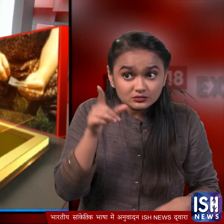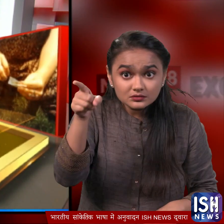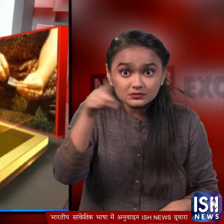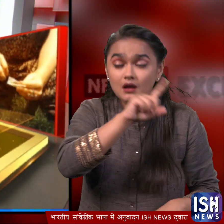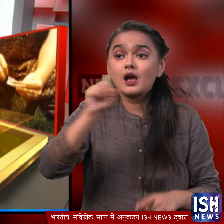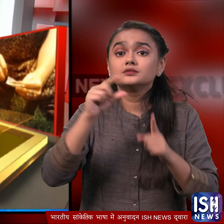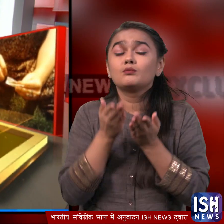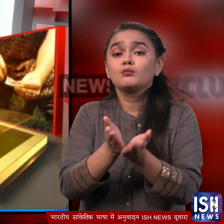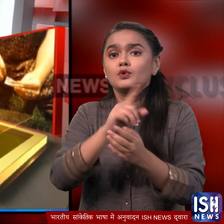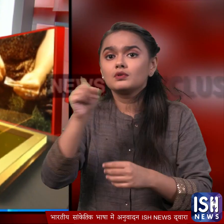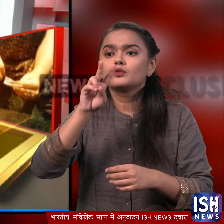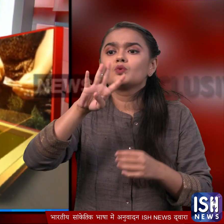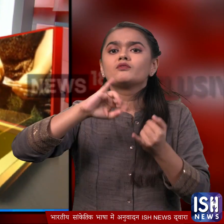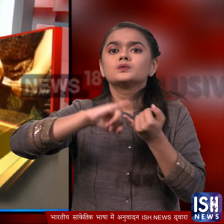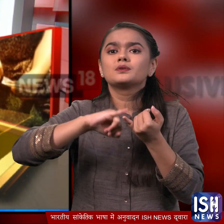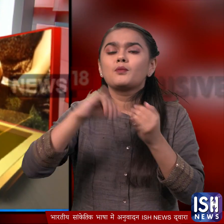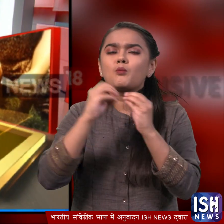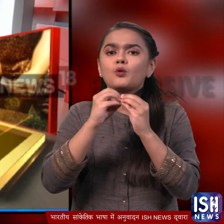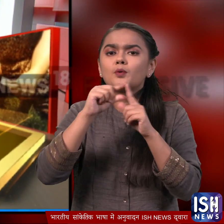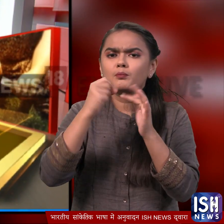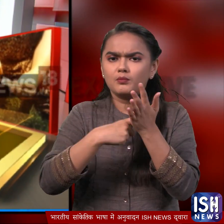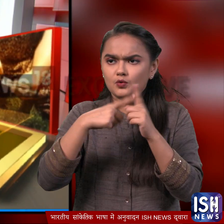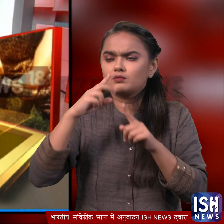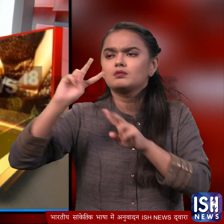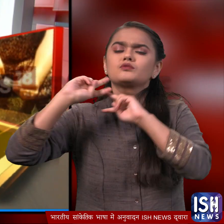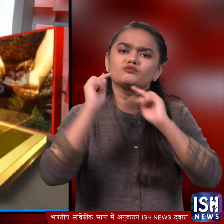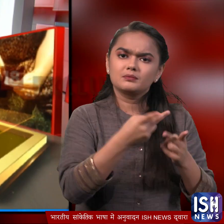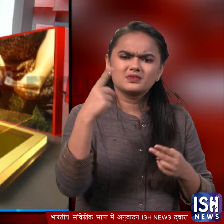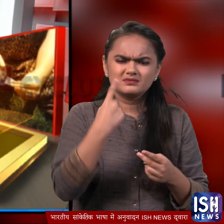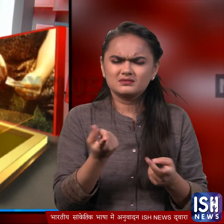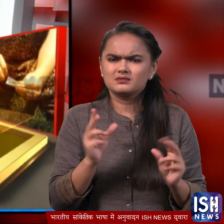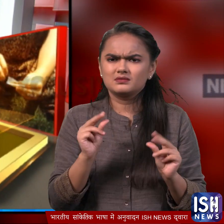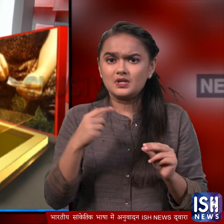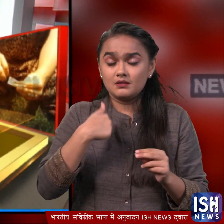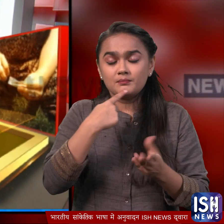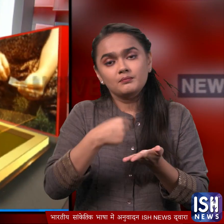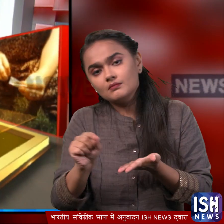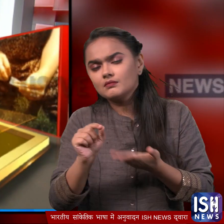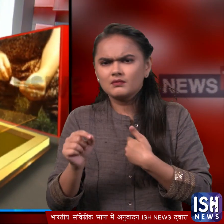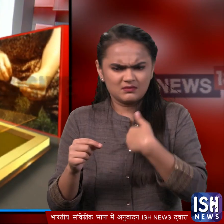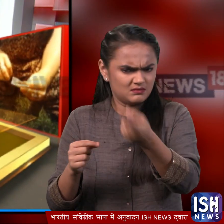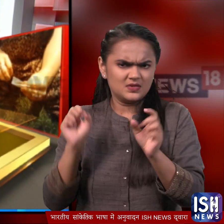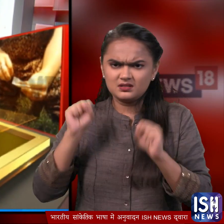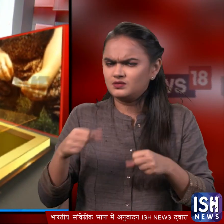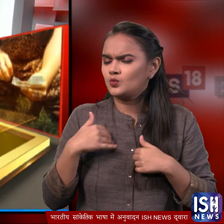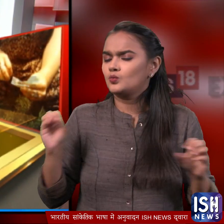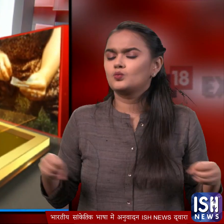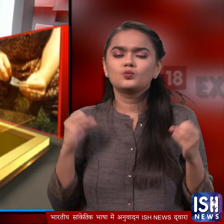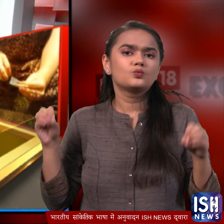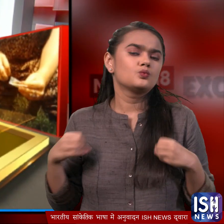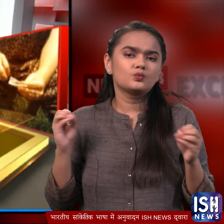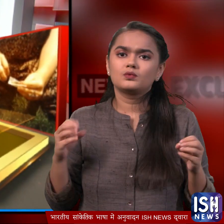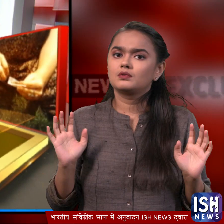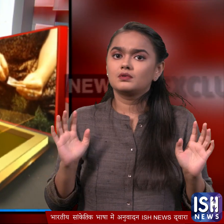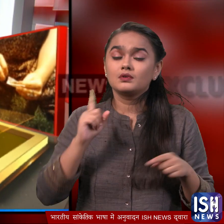की इजाजत दी गई है, जिसका जवाब 24 सितंबर को मुंबई पोर्ट ट्रस्ट की तरफ से दिया गया और साफ लिखा गया कि उनकी तरफ से ऐसी कोई इजाजत